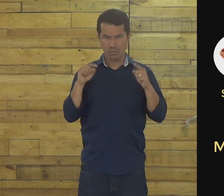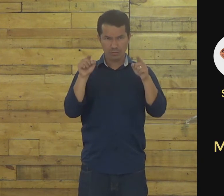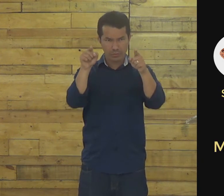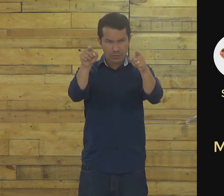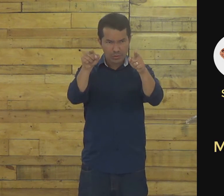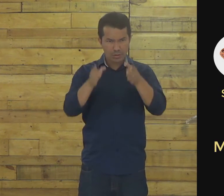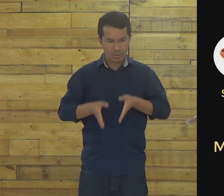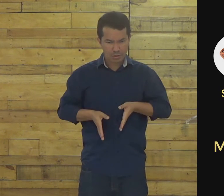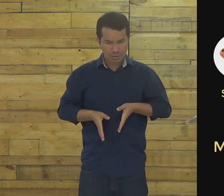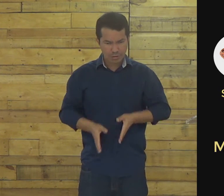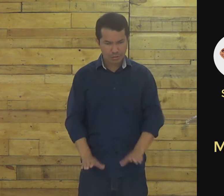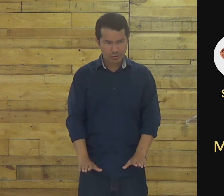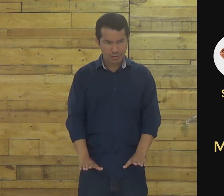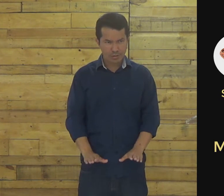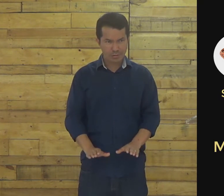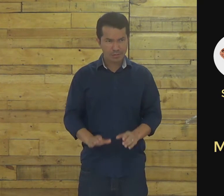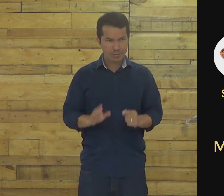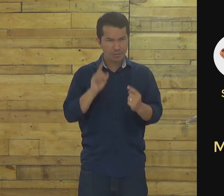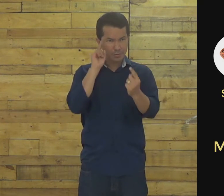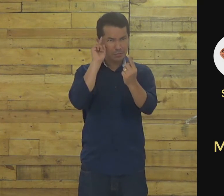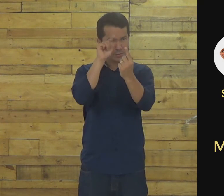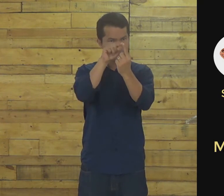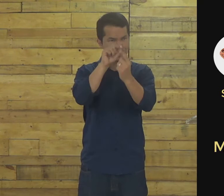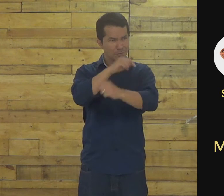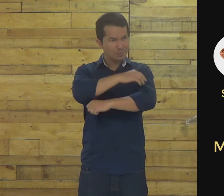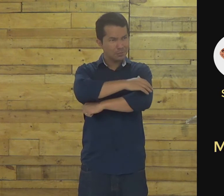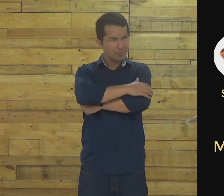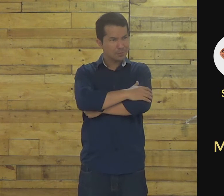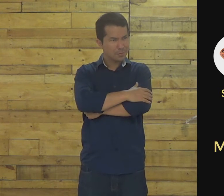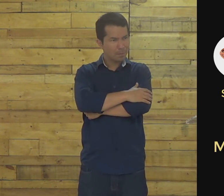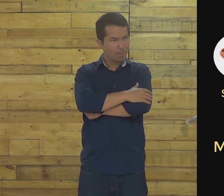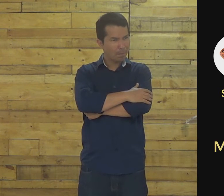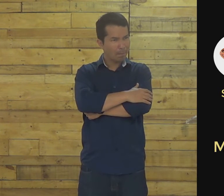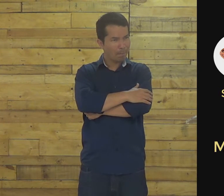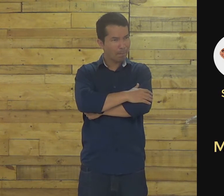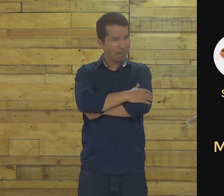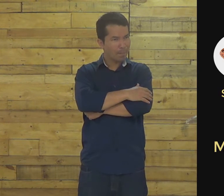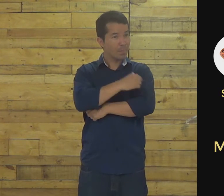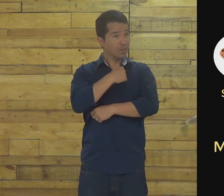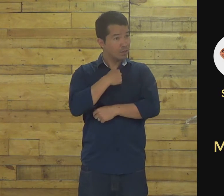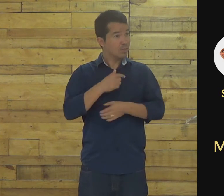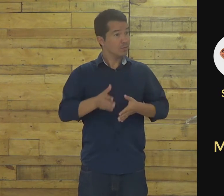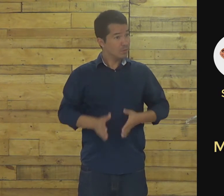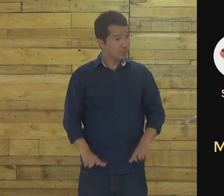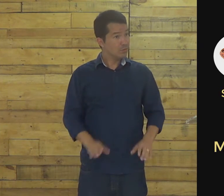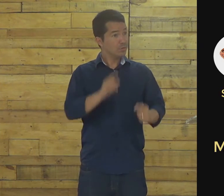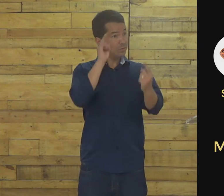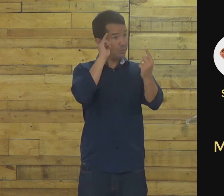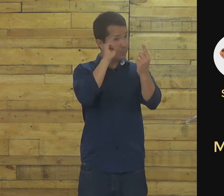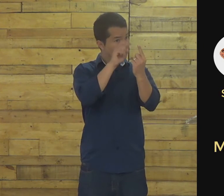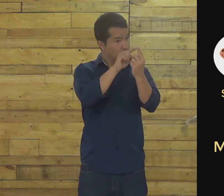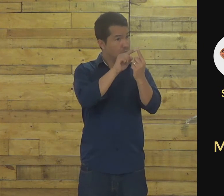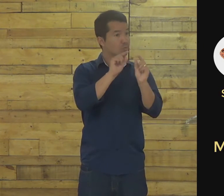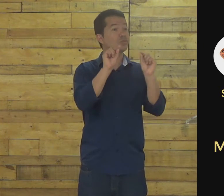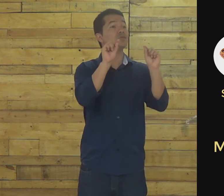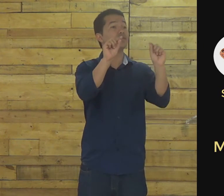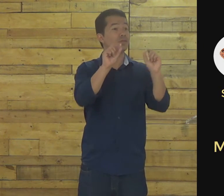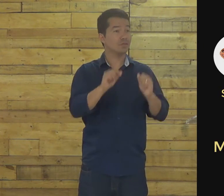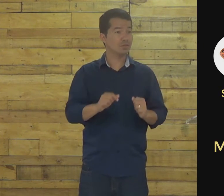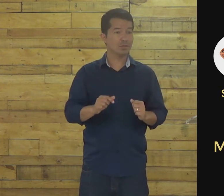Todas as coisas incluem o seu nascimento, o meu nascimento. Todas as